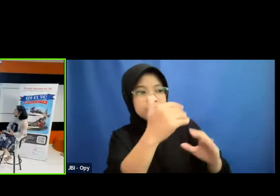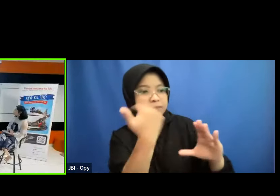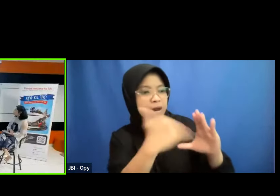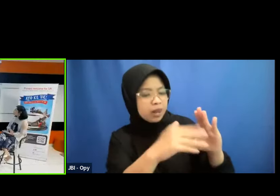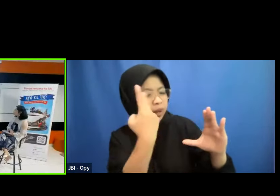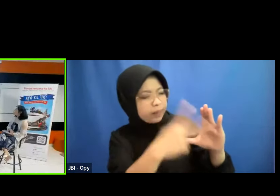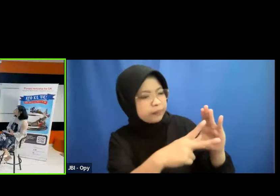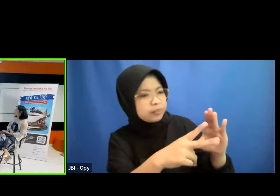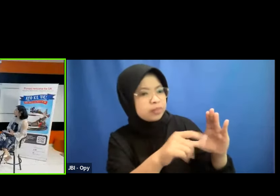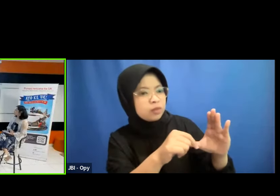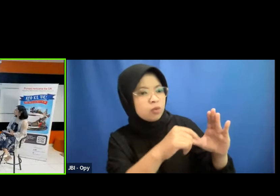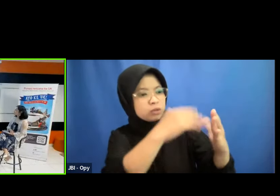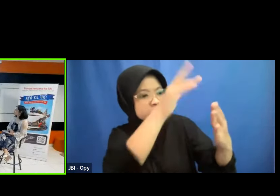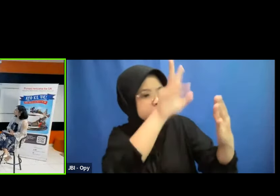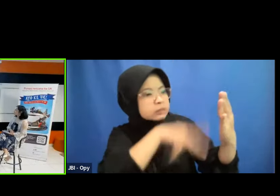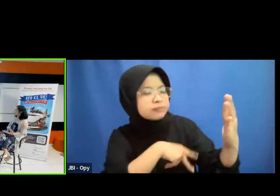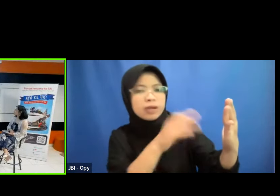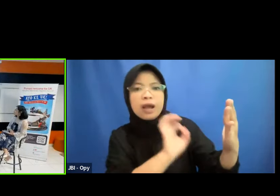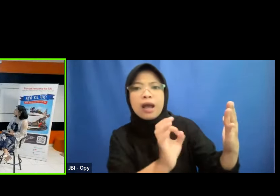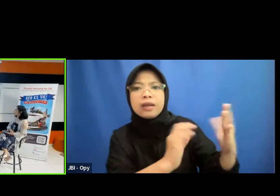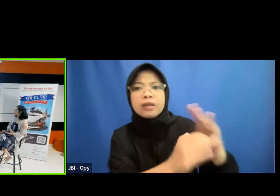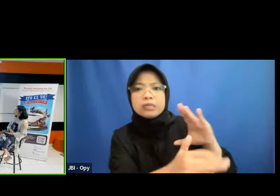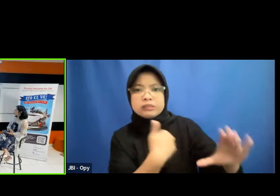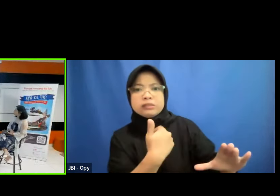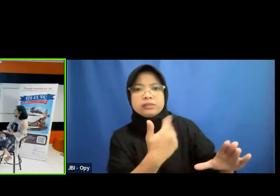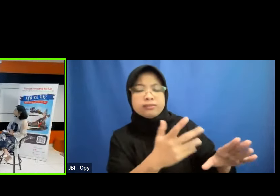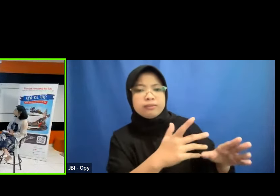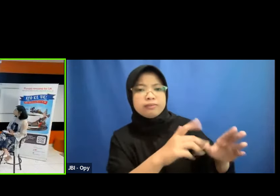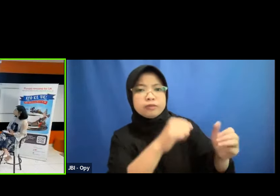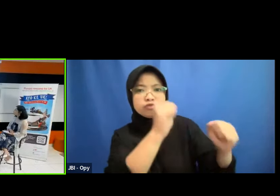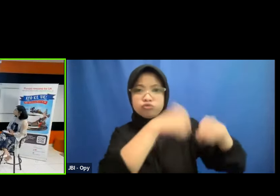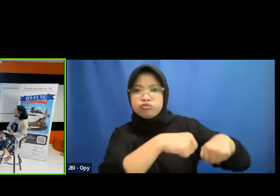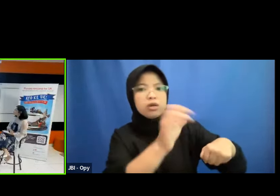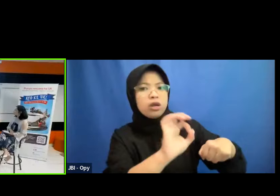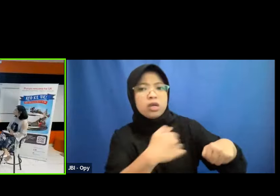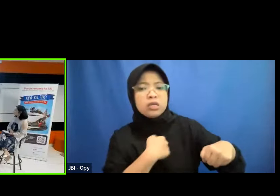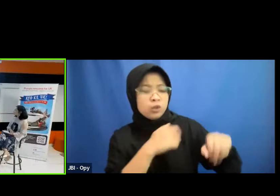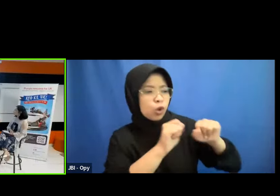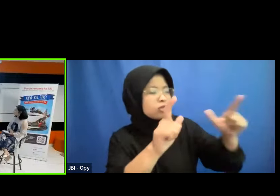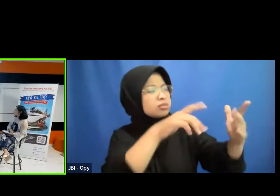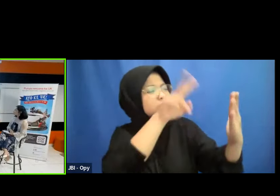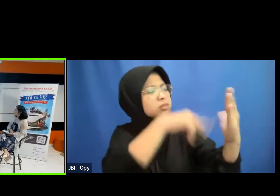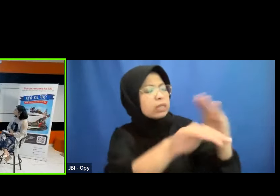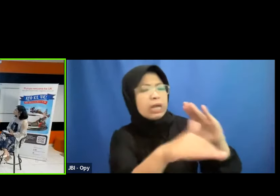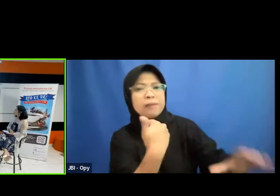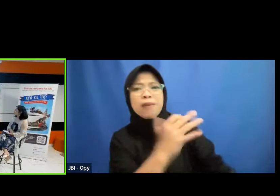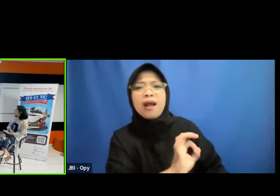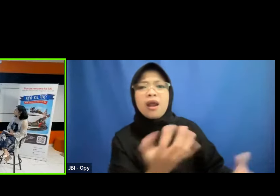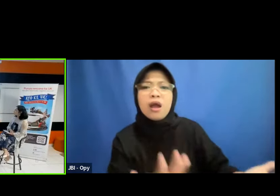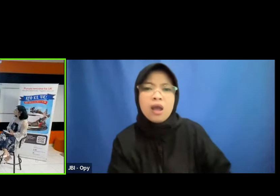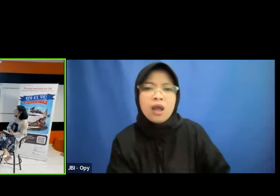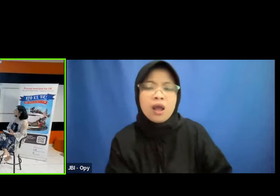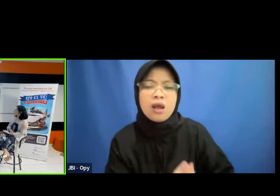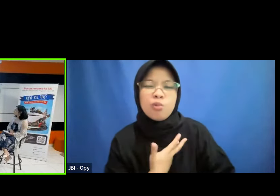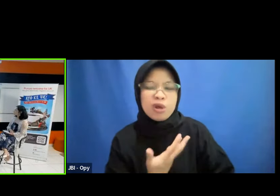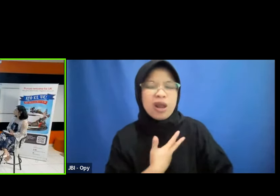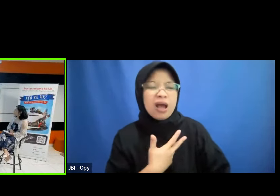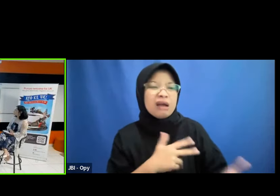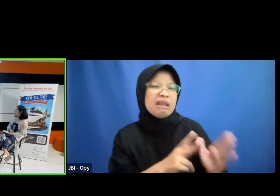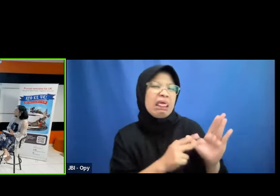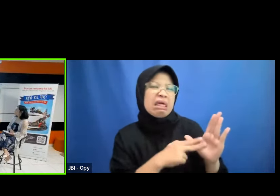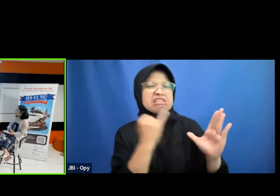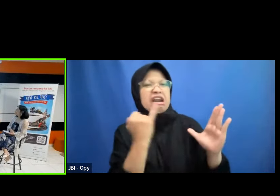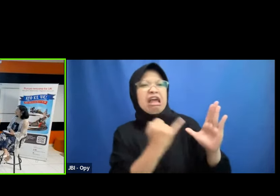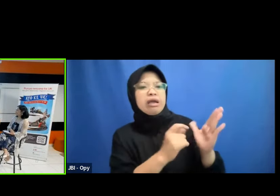gua gak ada rejection letter tapi juga gak ada AC letternya sama sekali gitu Kalau misalnya saya lolos Saya mikir mungkin Esi gua jelek banget kali ya